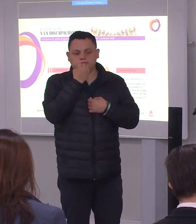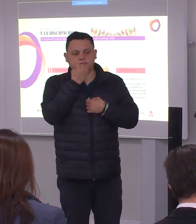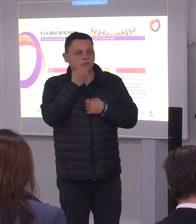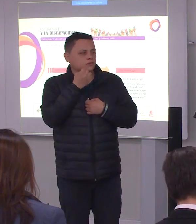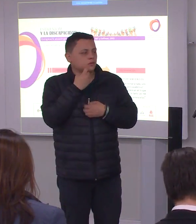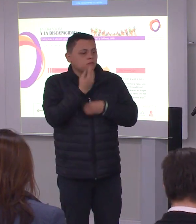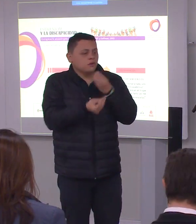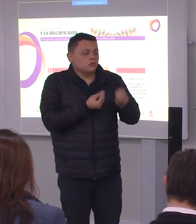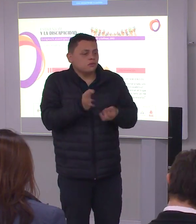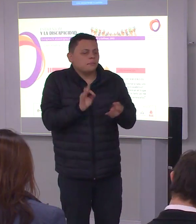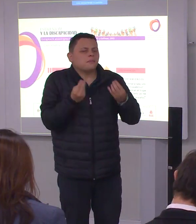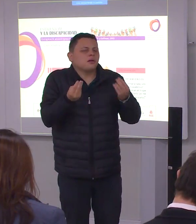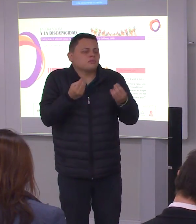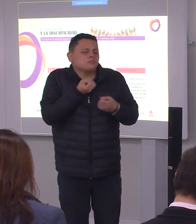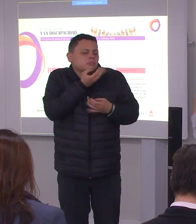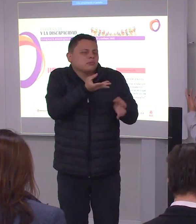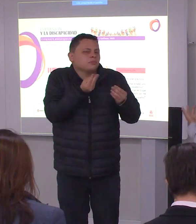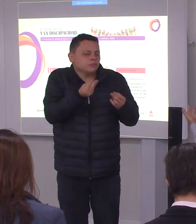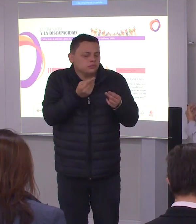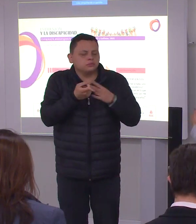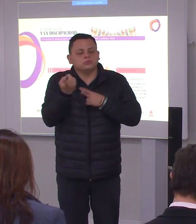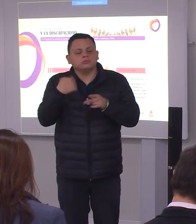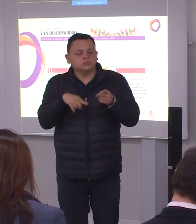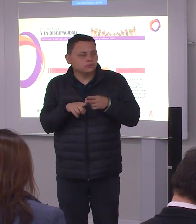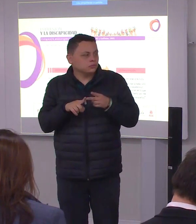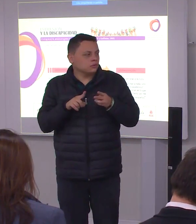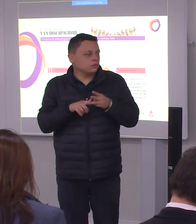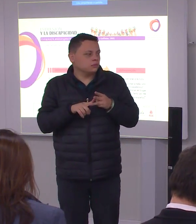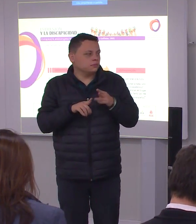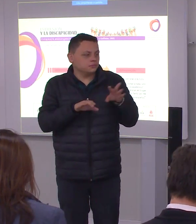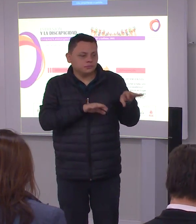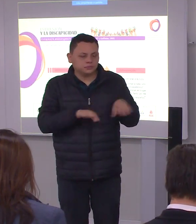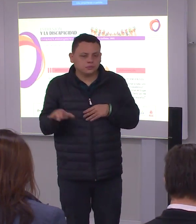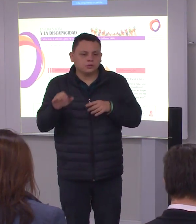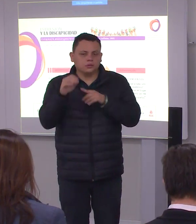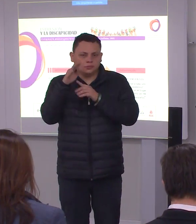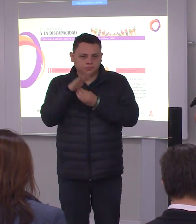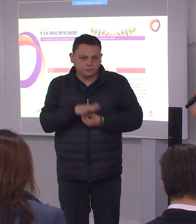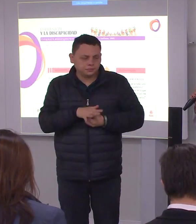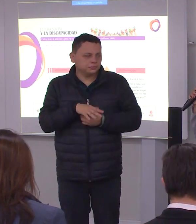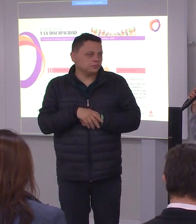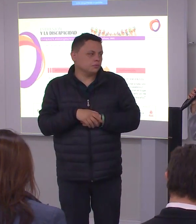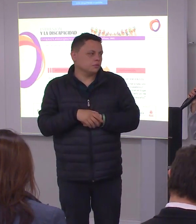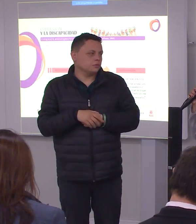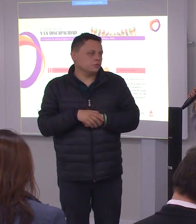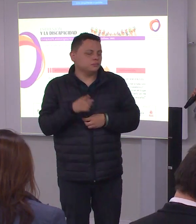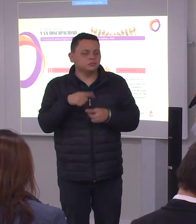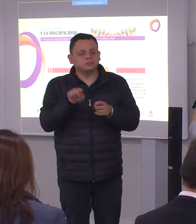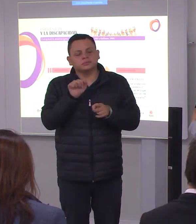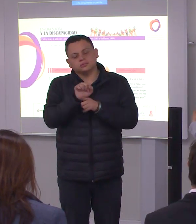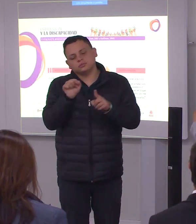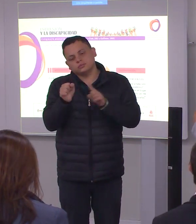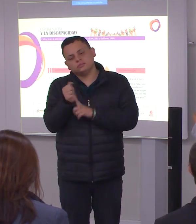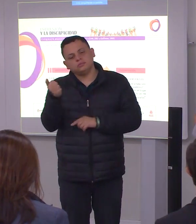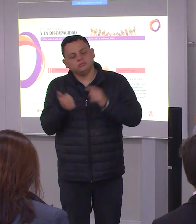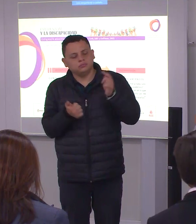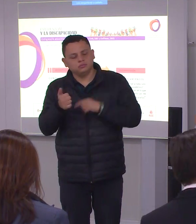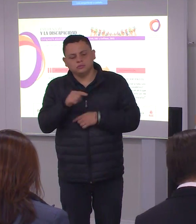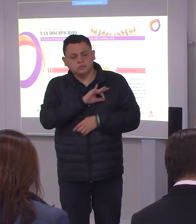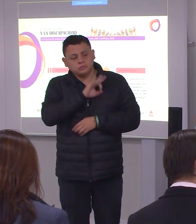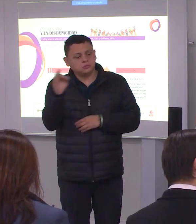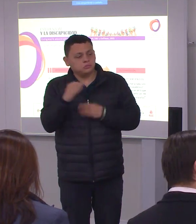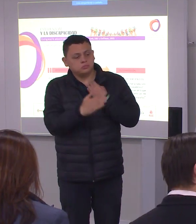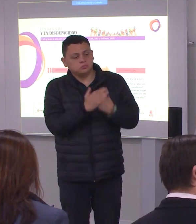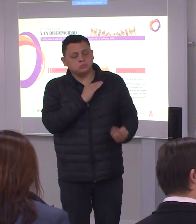igual no van a hacer nada y comportamientos de discriminación entonces frente a lo social nunca me